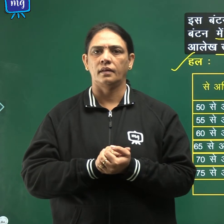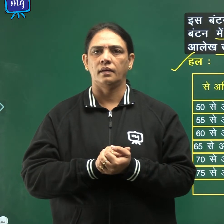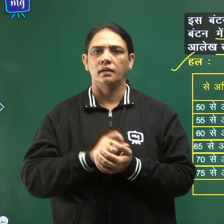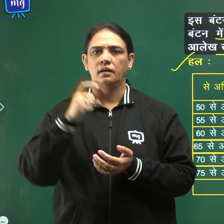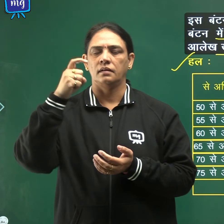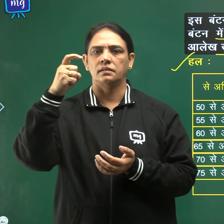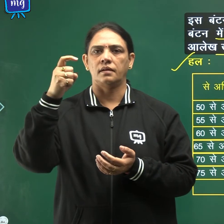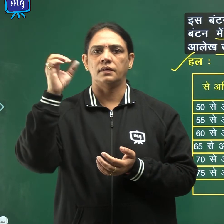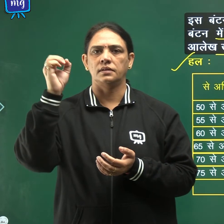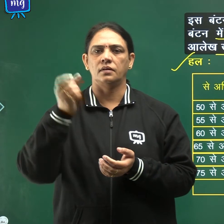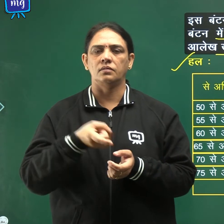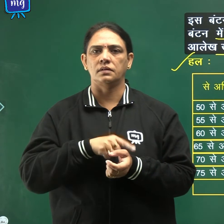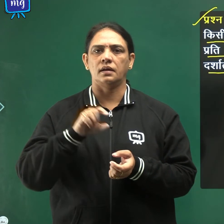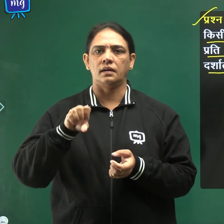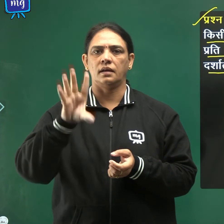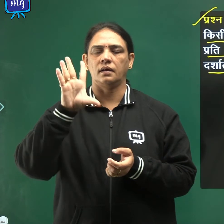70 से अधिक